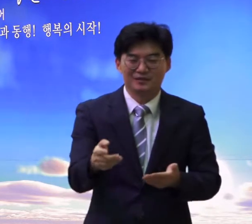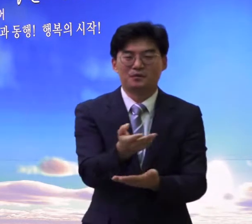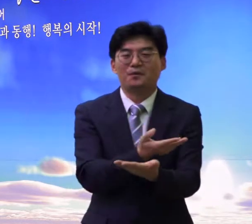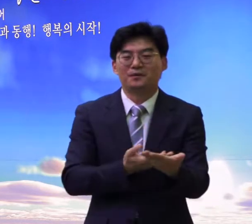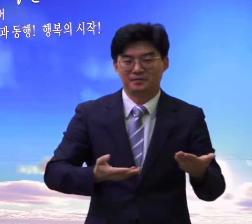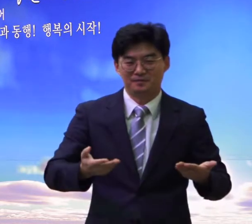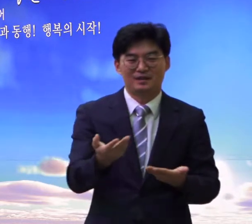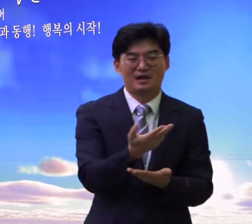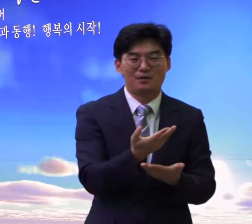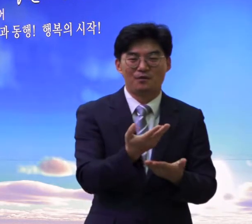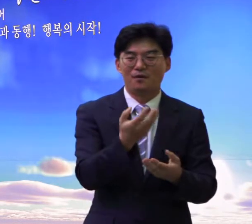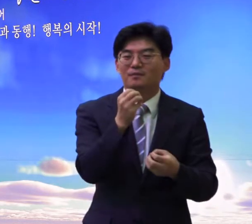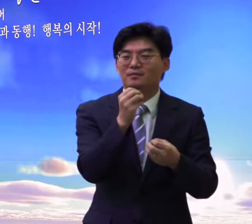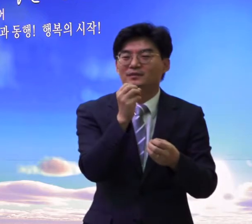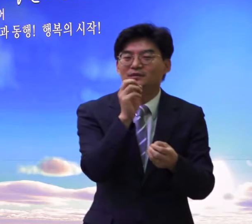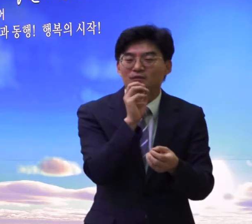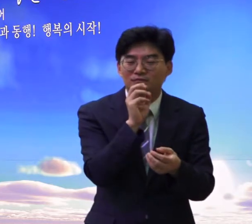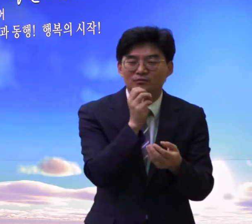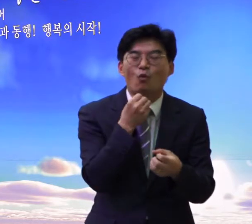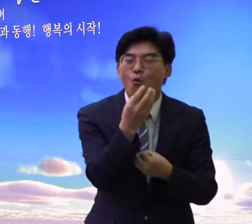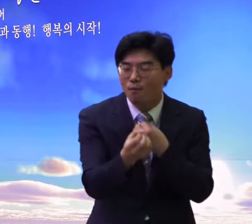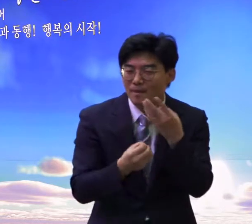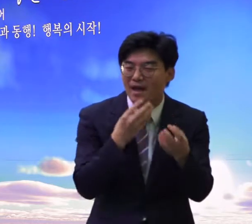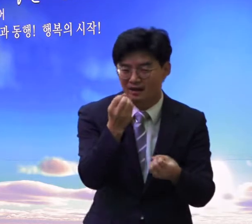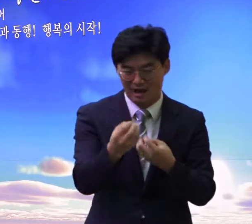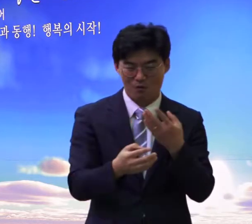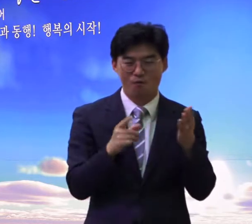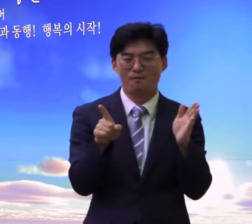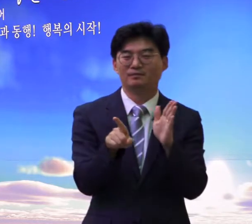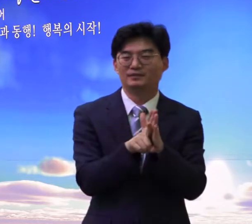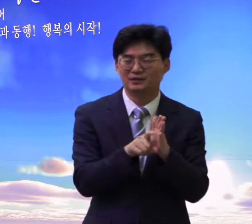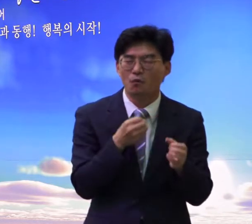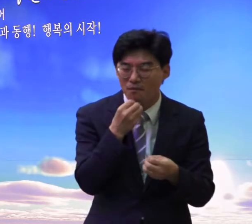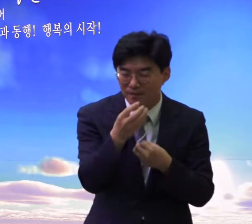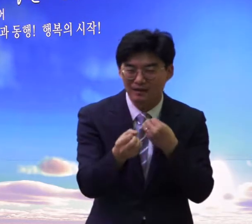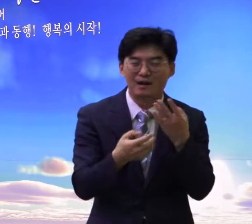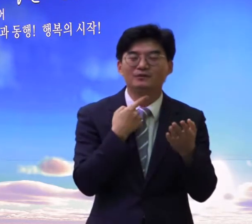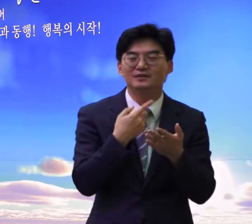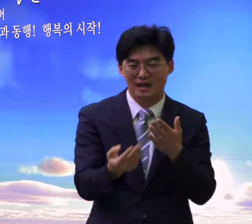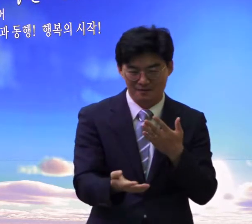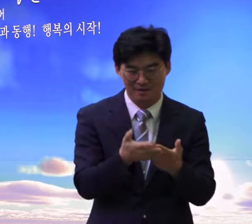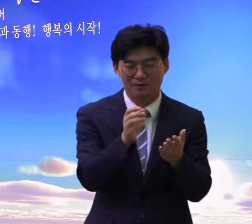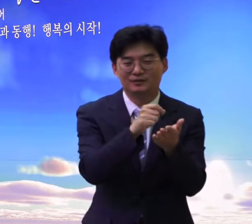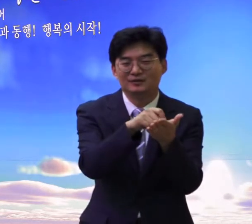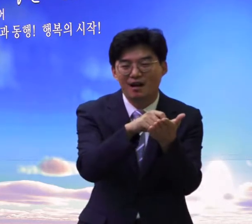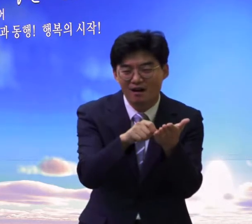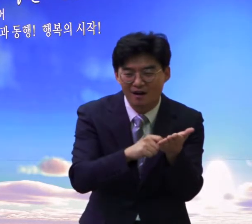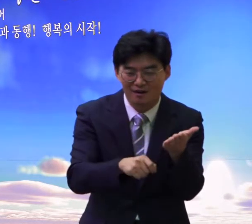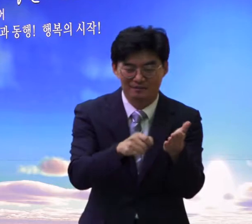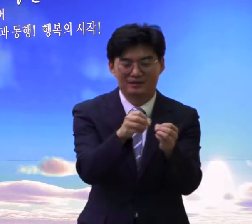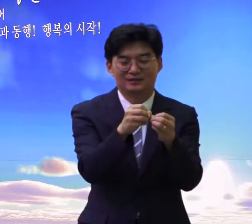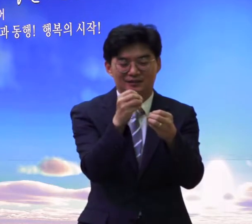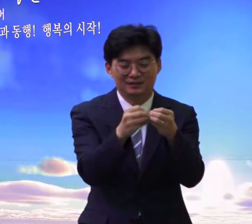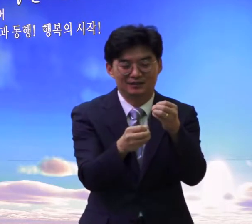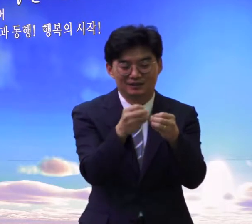속에서 시편의 고백들을 했기 때문에 그 시편을 우리가 읽기 때문에 그런 은혜를 우리도 똑같이 경험하는